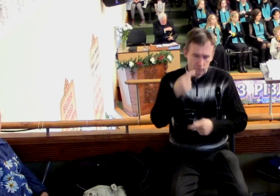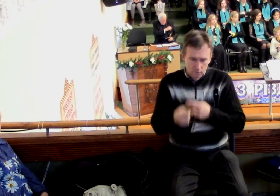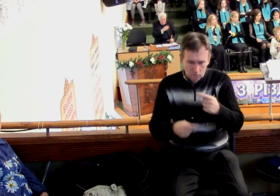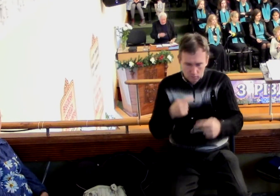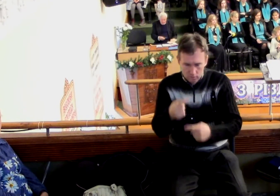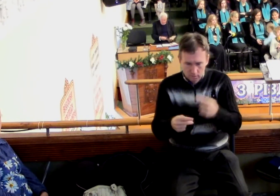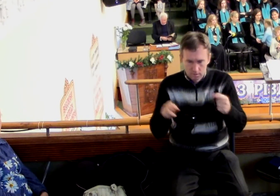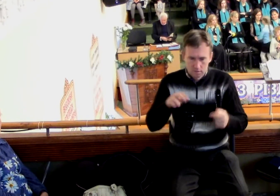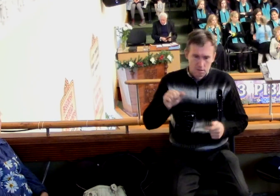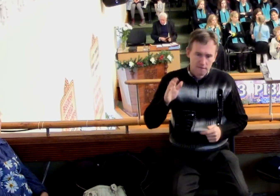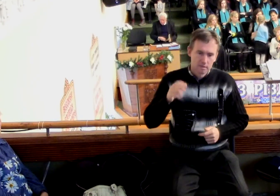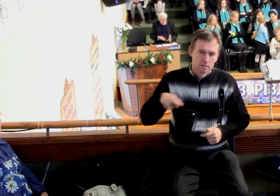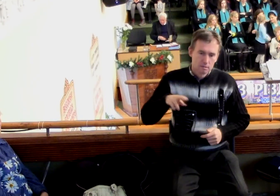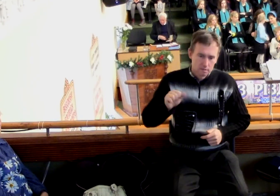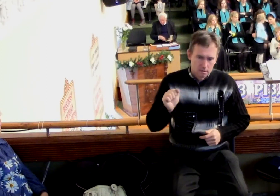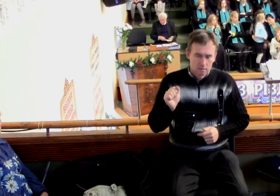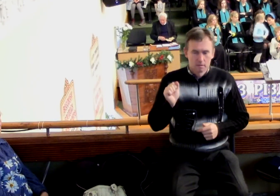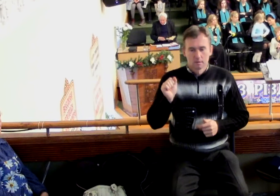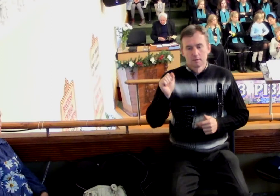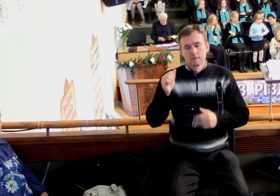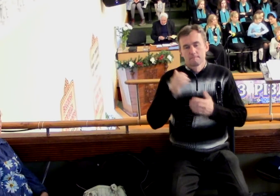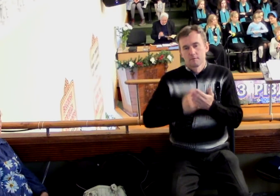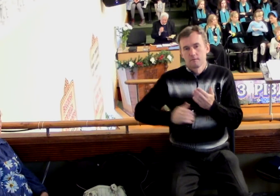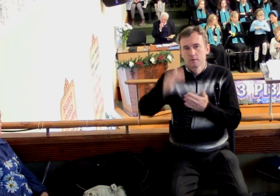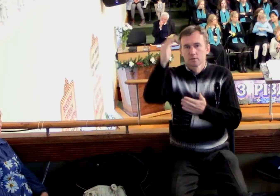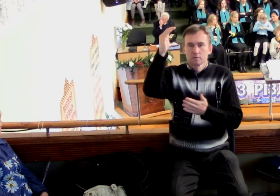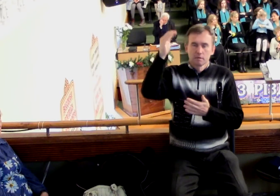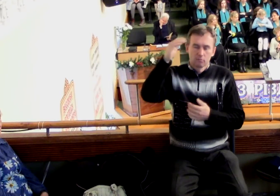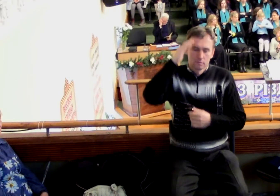он Давида по воле Вышнего Отца.